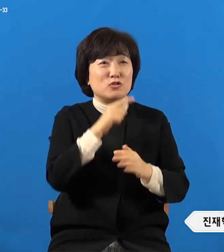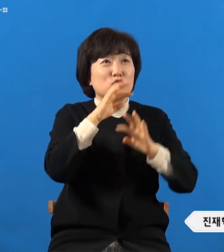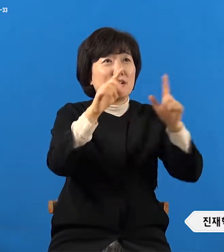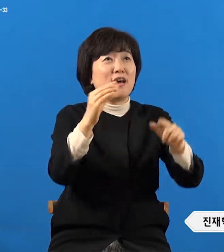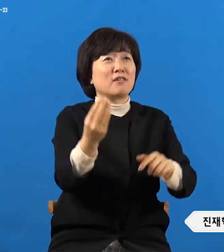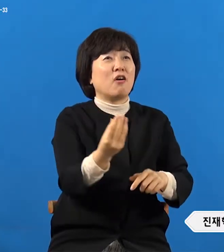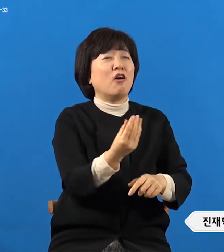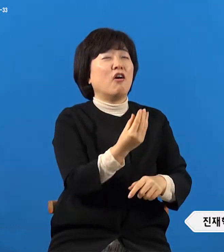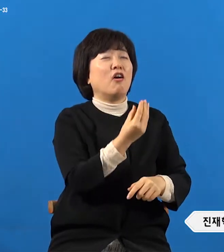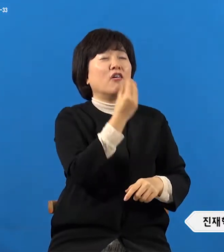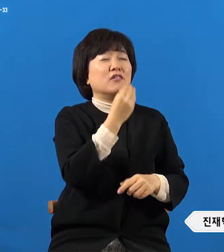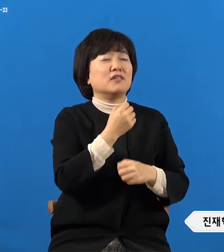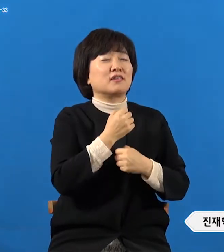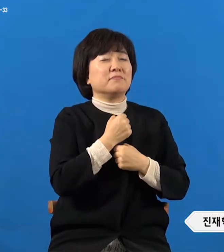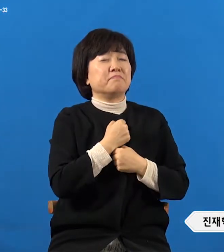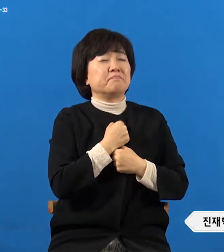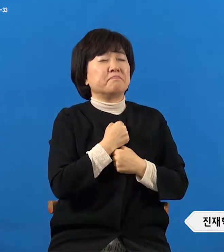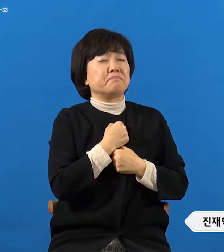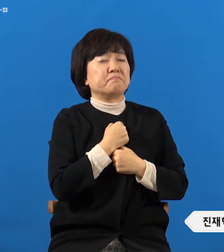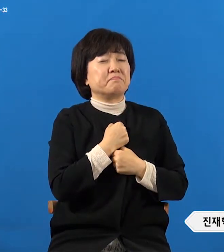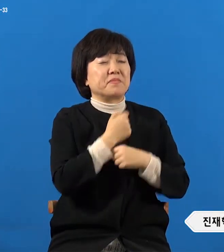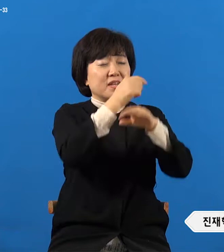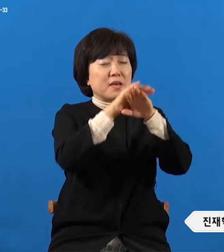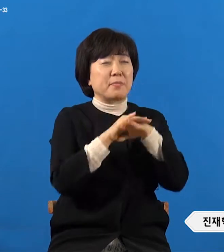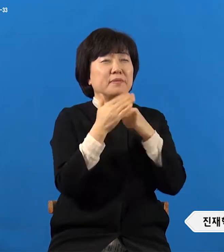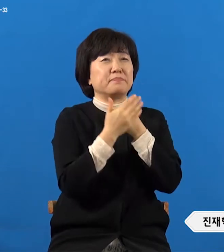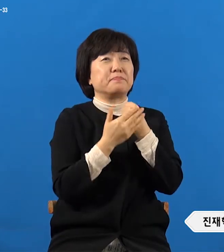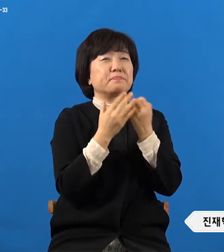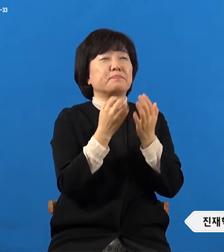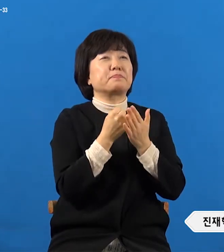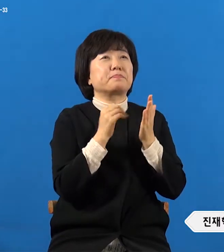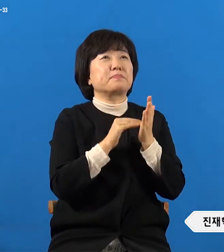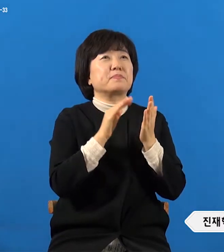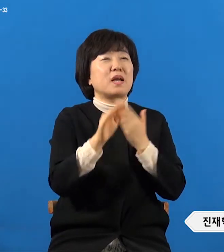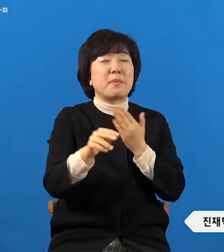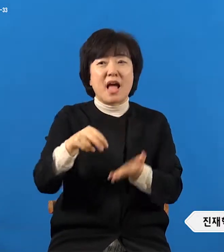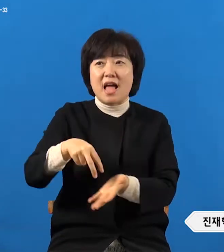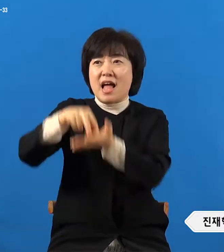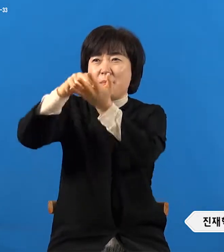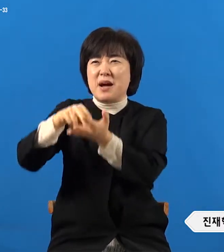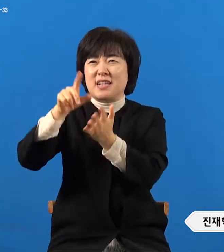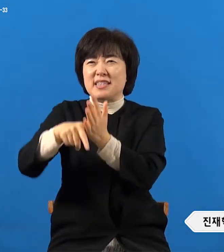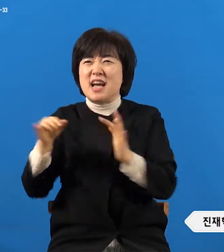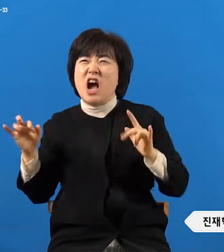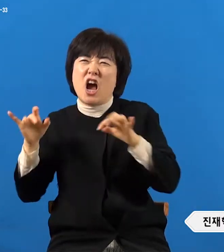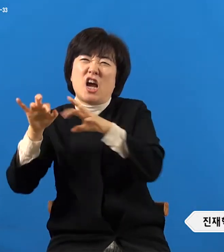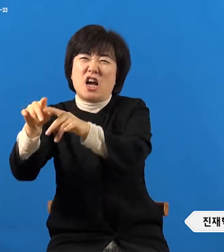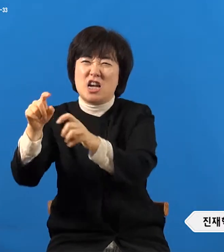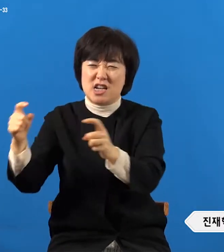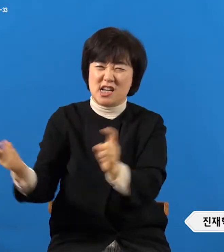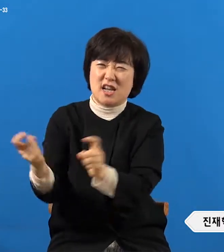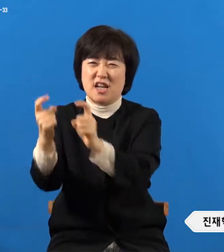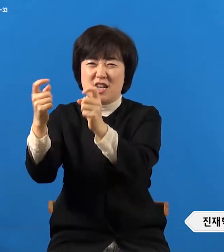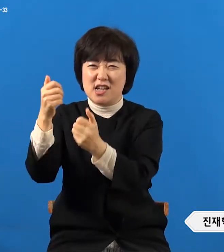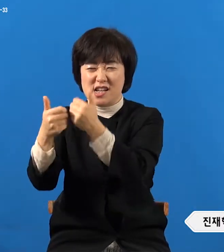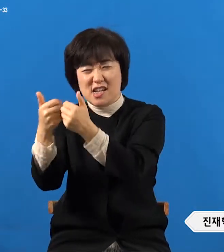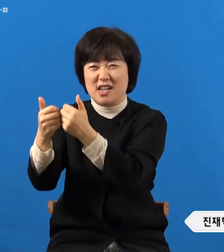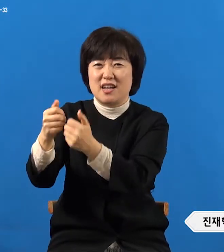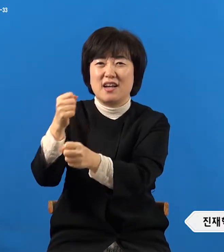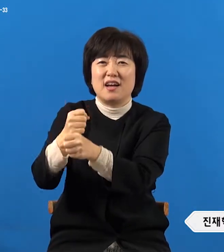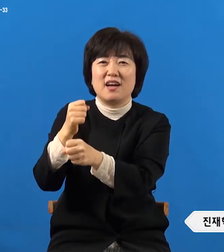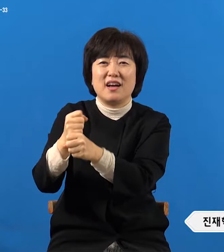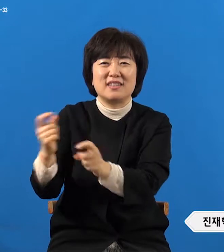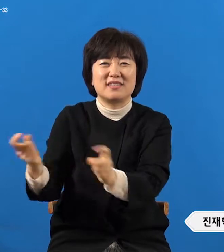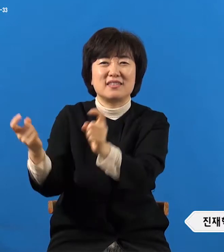받고 엘리베이터 타거나 주차할 때 모든 신경질 다 내고 있다면, 사랑하는